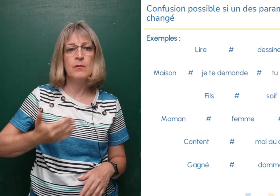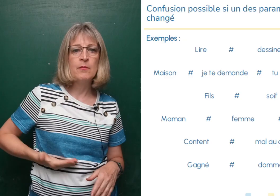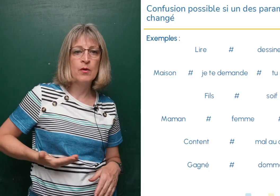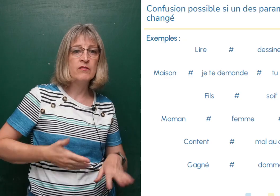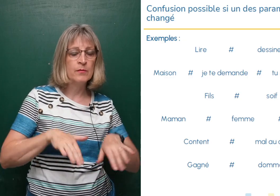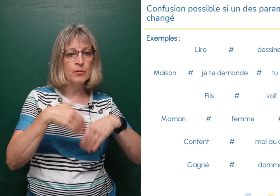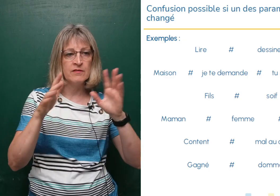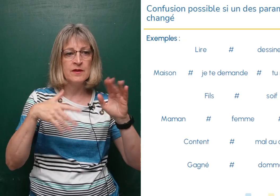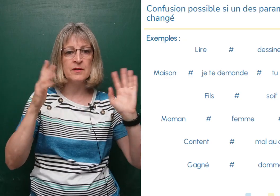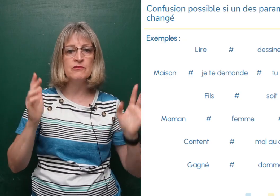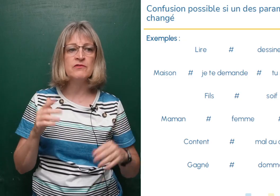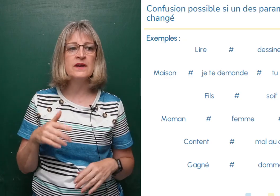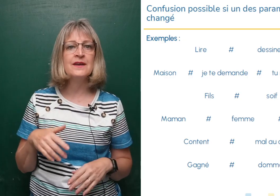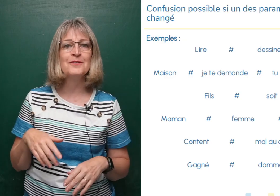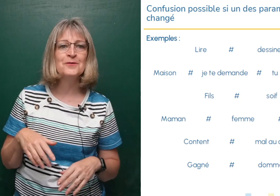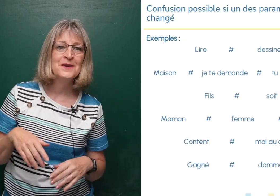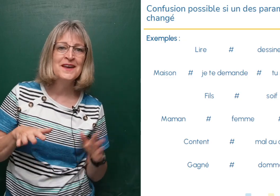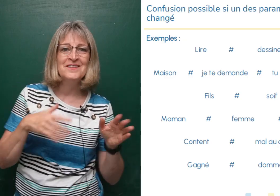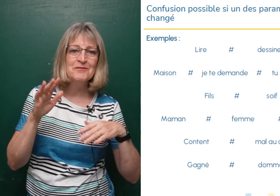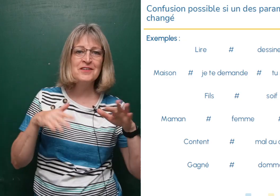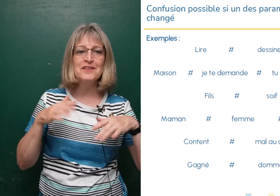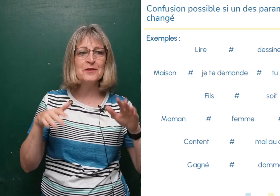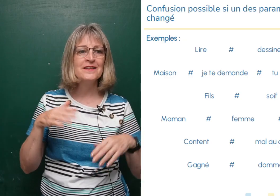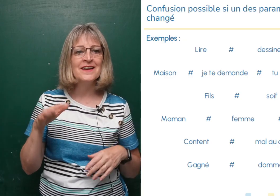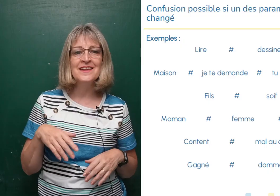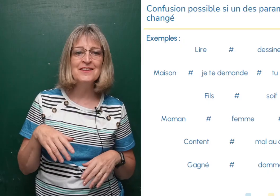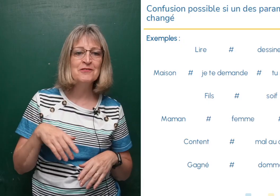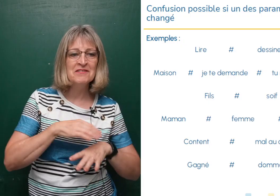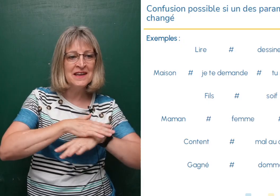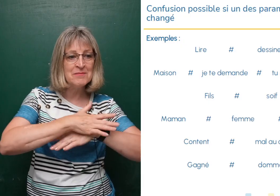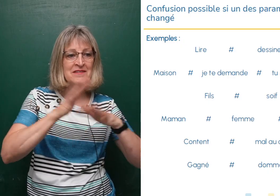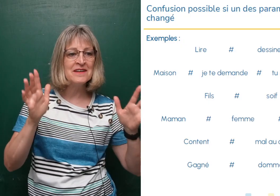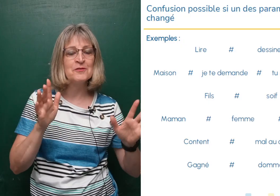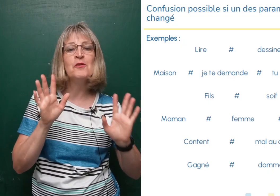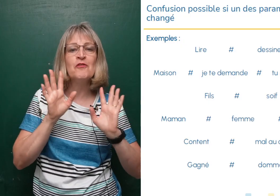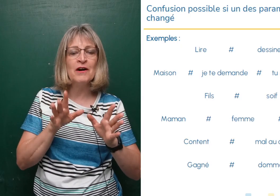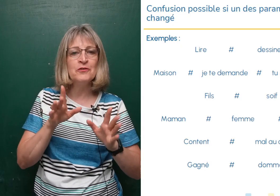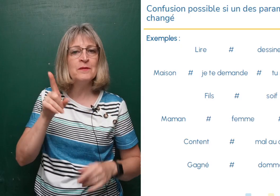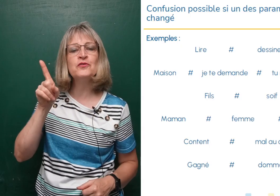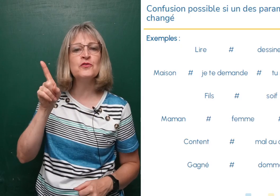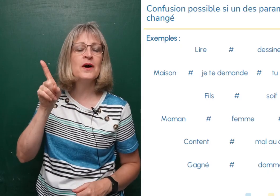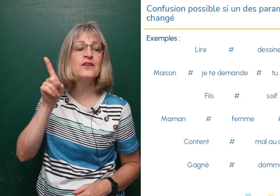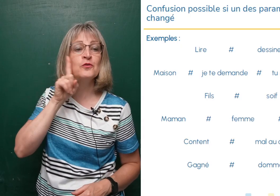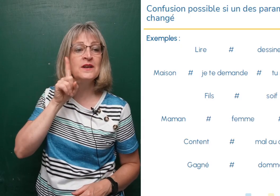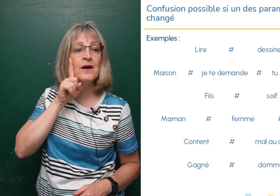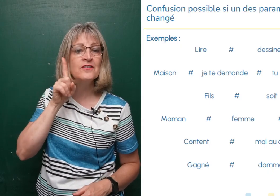maman. Enfin bon, bref. Après, vous verrez, si vous allez sur Internet, vous verrez, il y a plein de façons. On va retenir pour ce soir celui-là. C'est celui